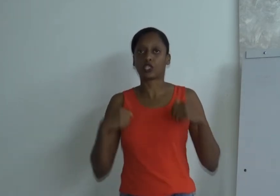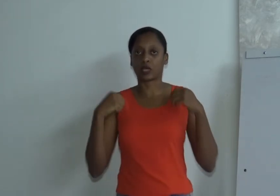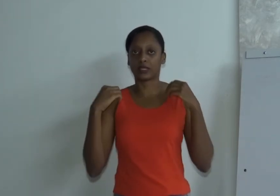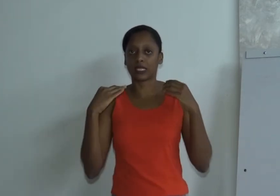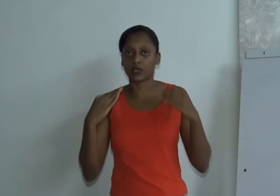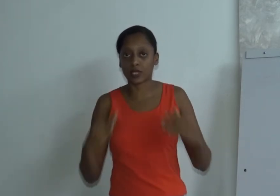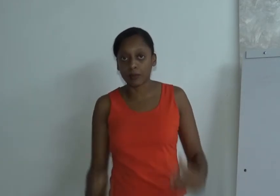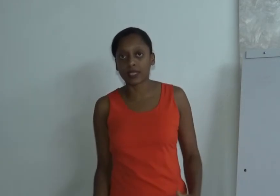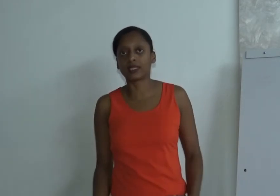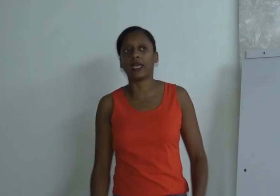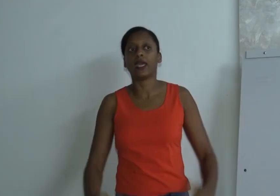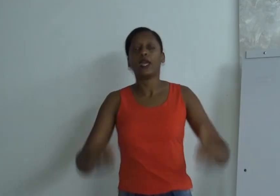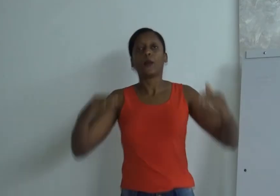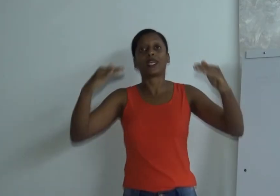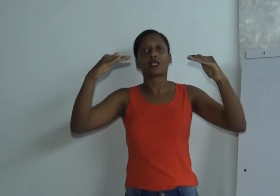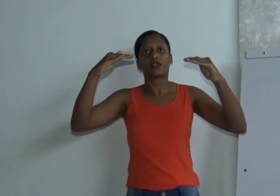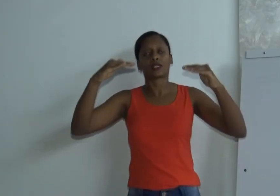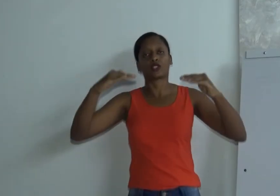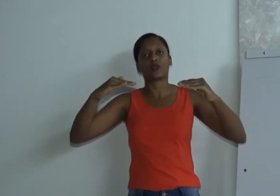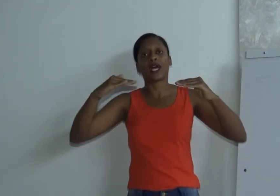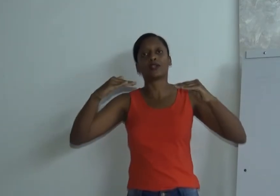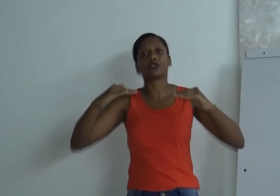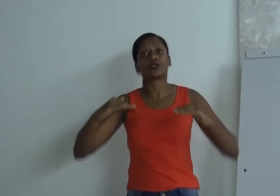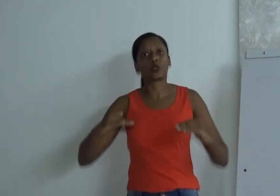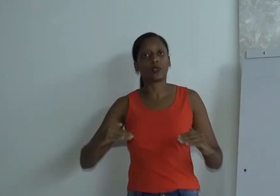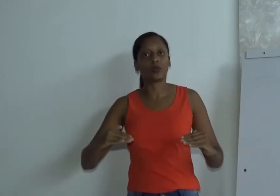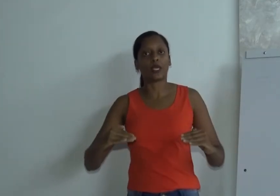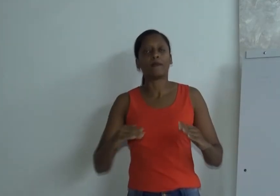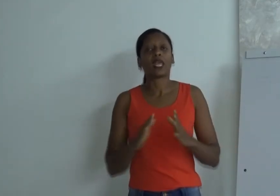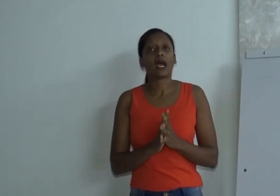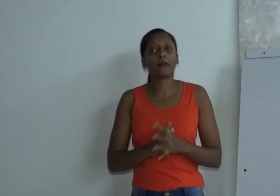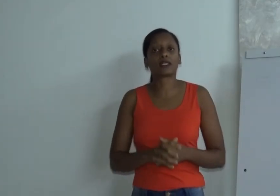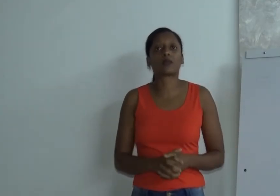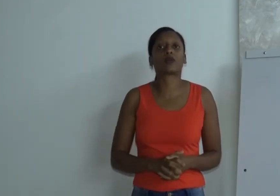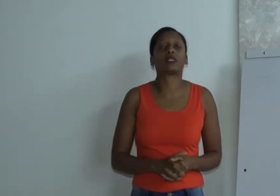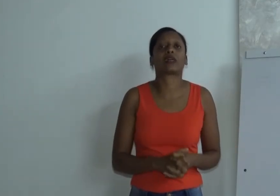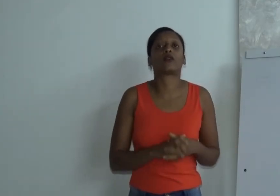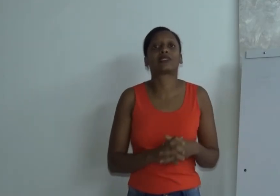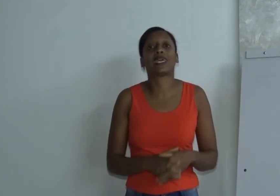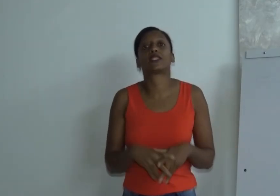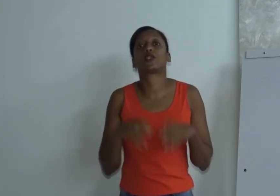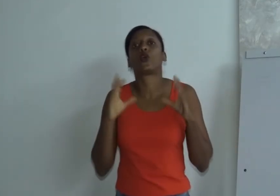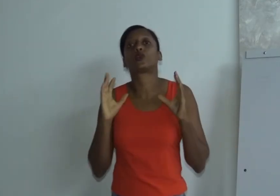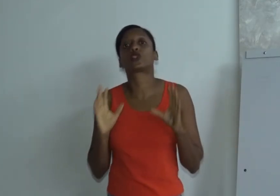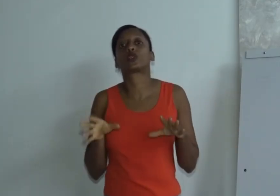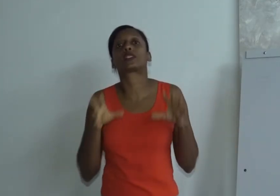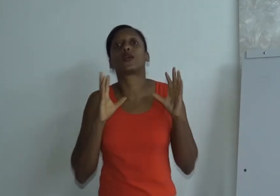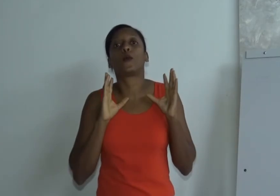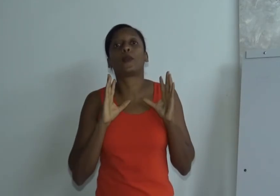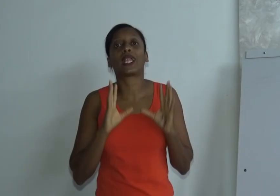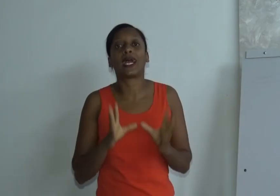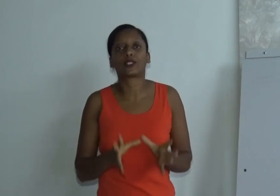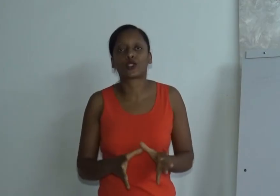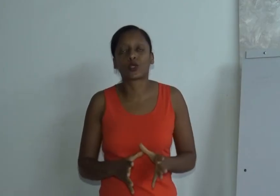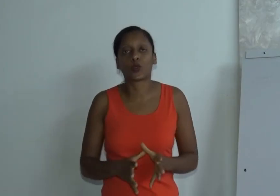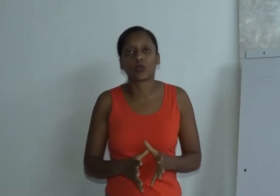está conseguindo se manter, mas a nossa atividade diminui. A mesma coisa acontece com os